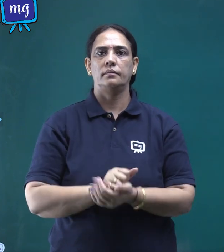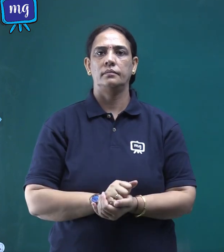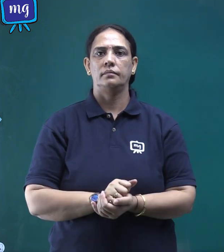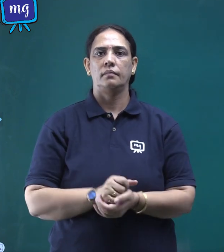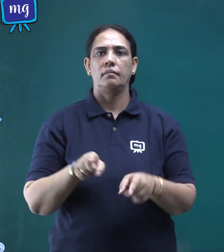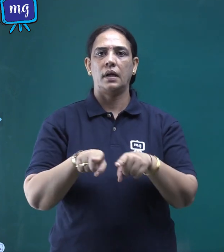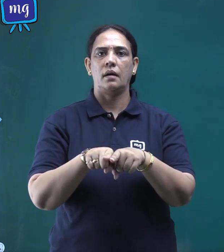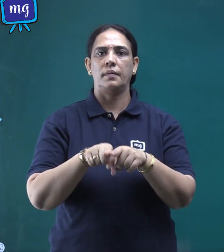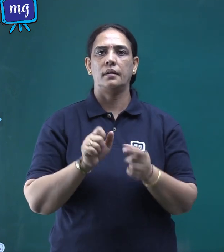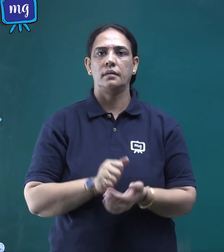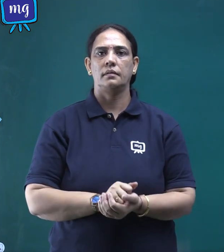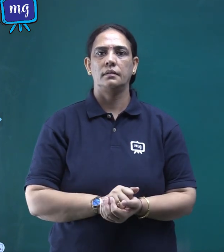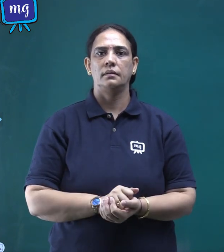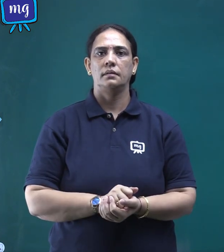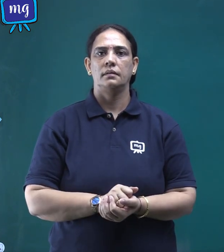बराबर